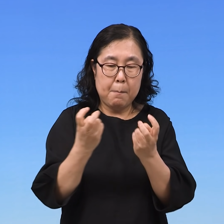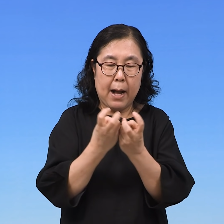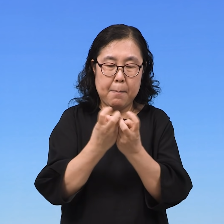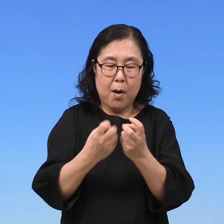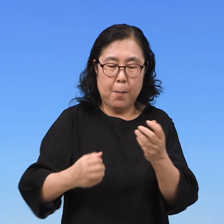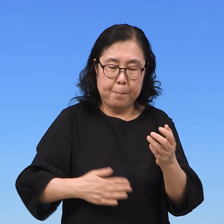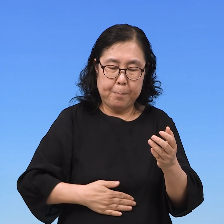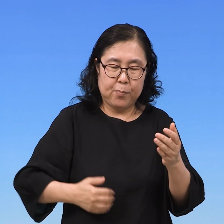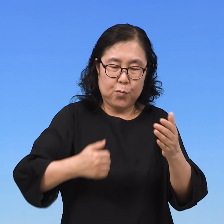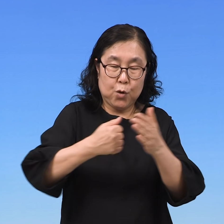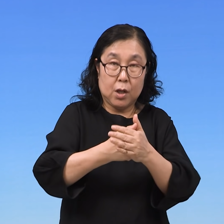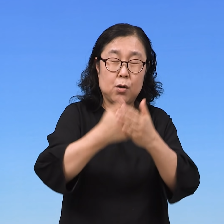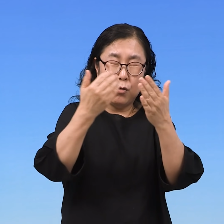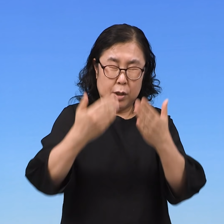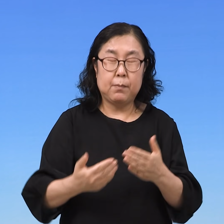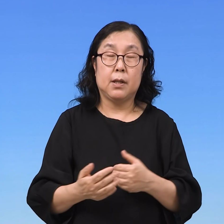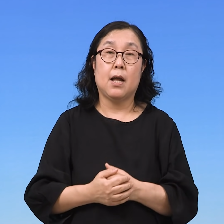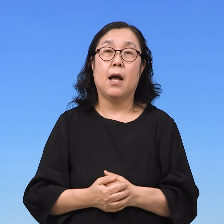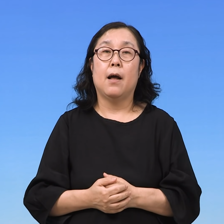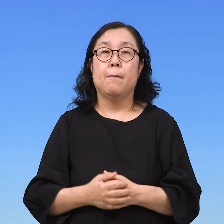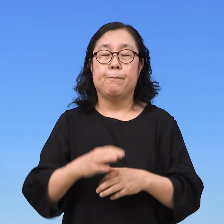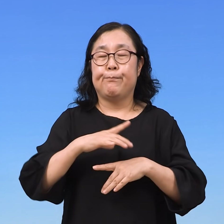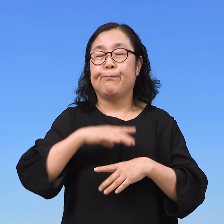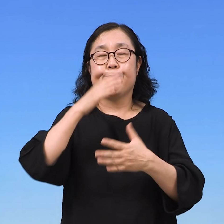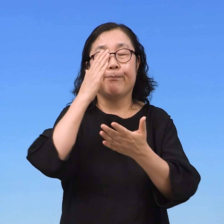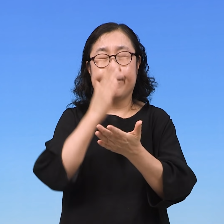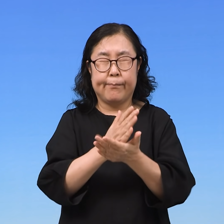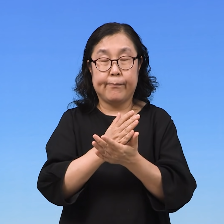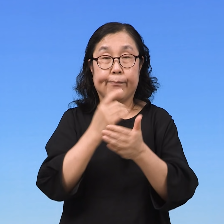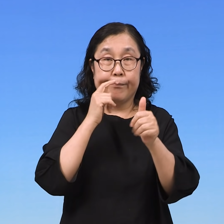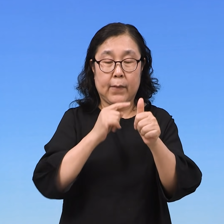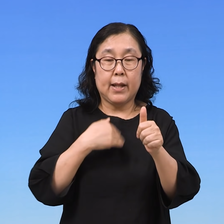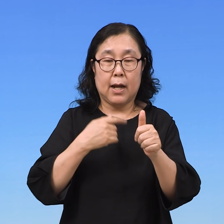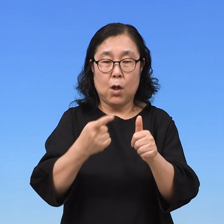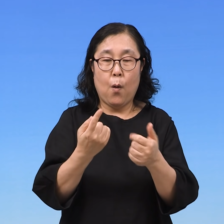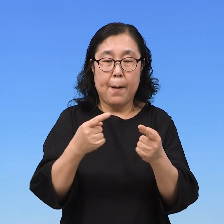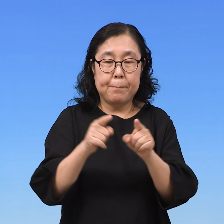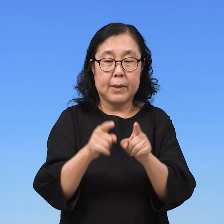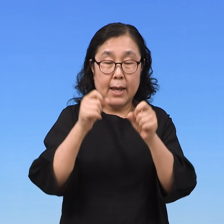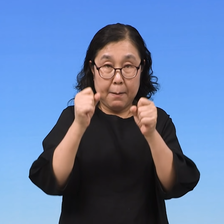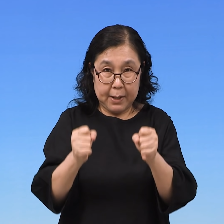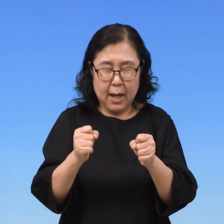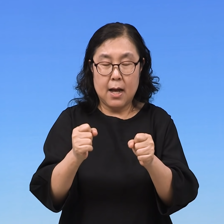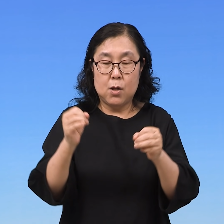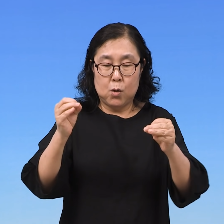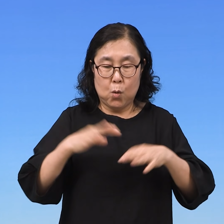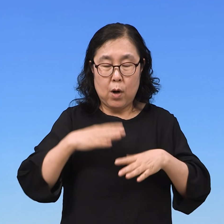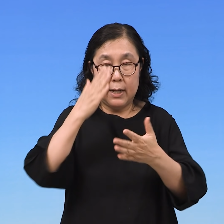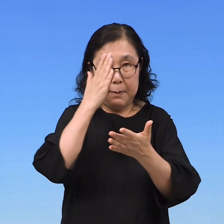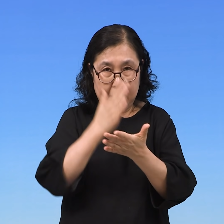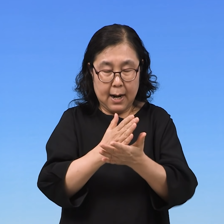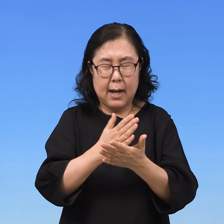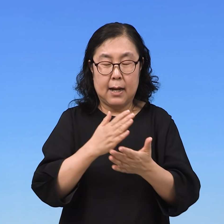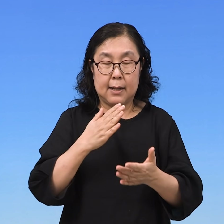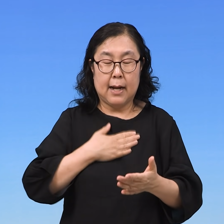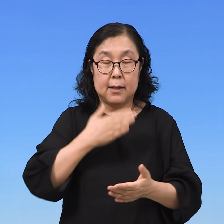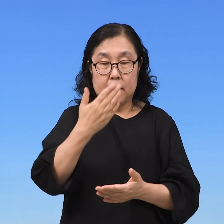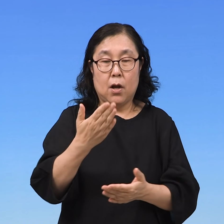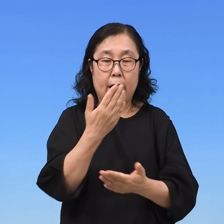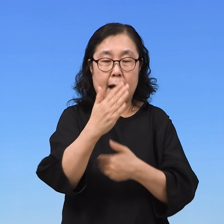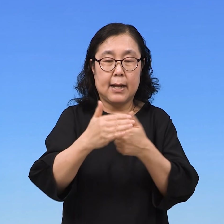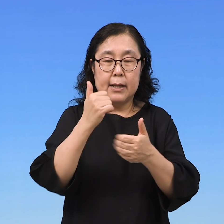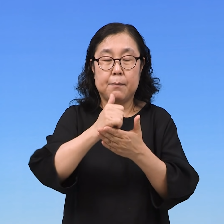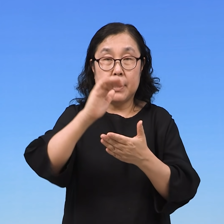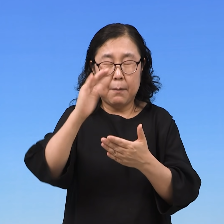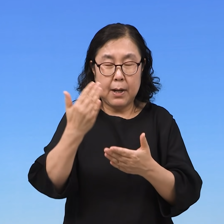이 사실을 기억하시기 바랍니다. 이사야 41장 10절, 두려워하지 말라, 내가 너와 함께함이라. 놀라지 말라, 나는